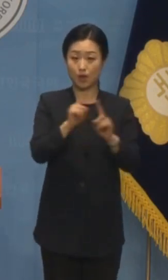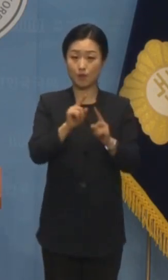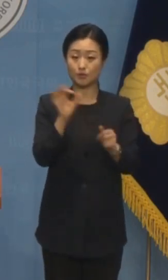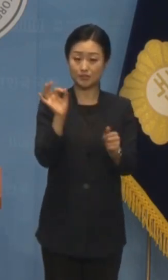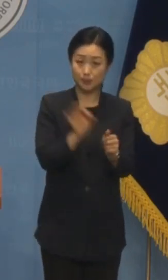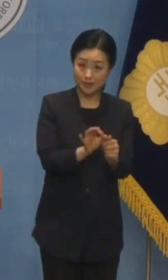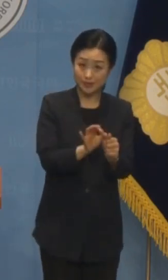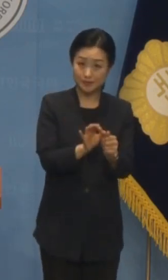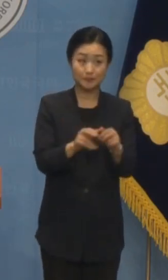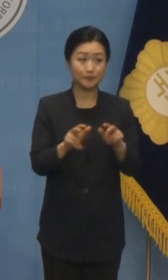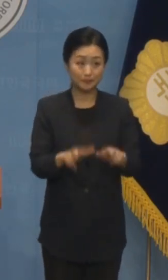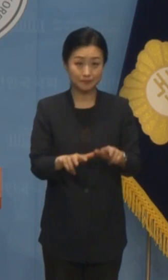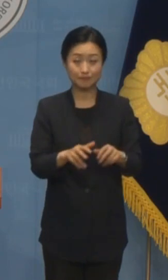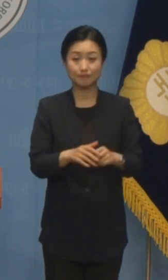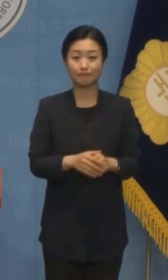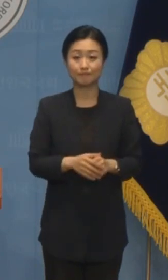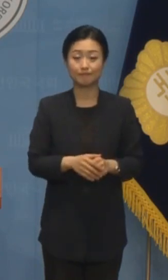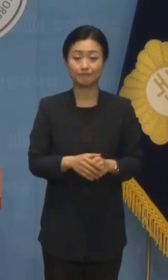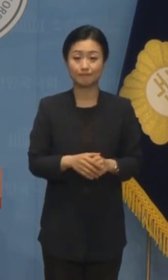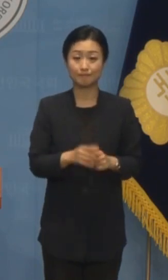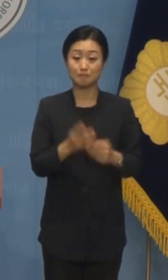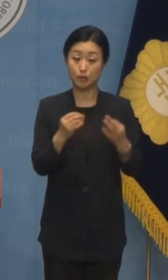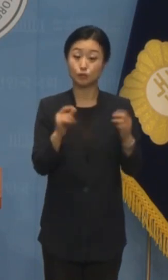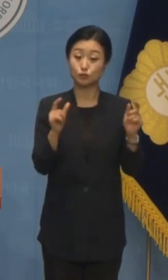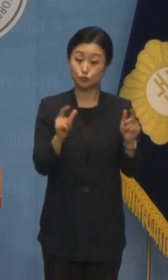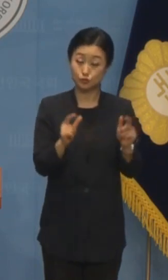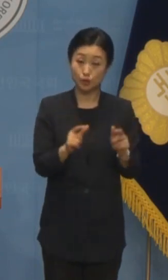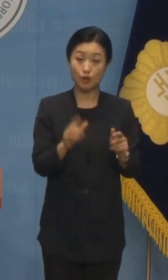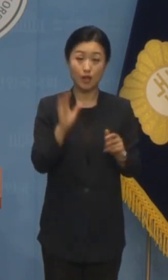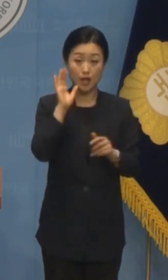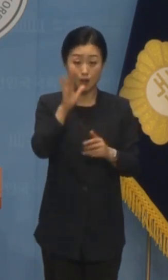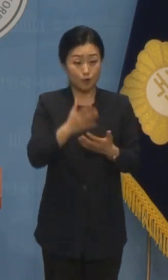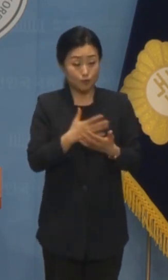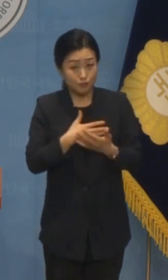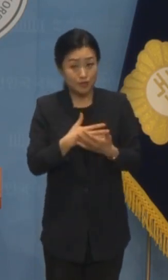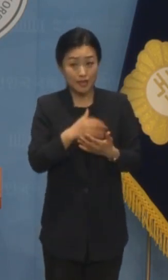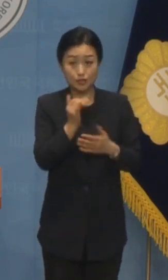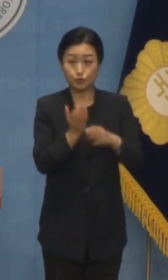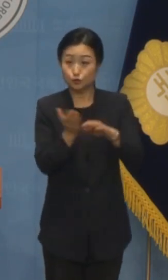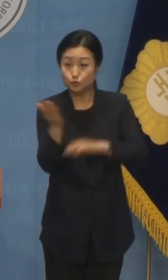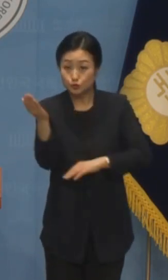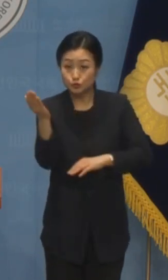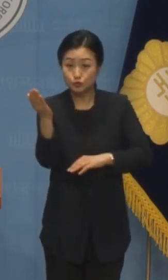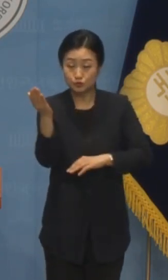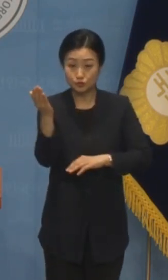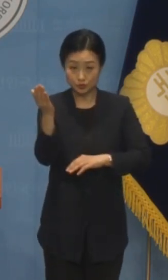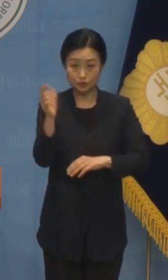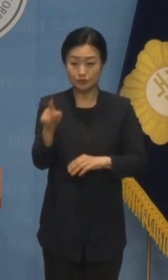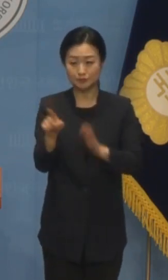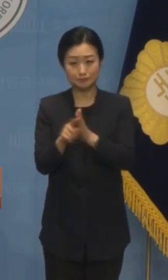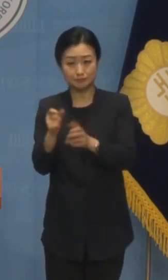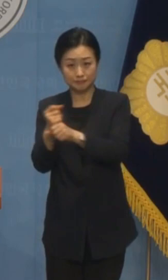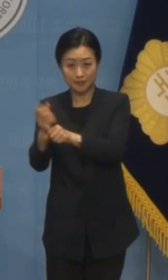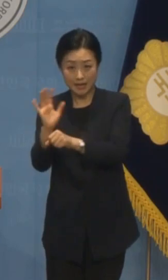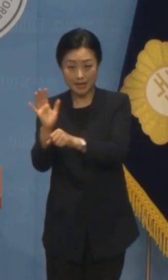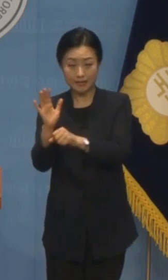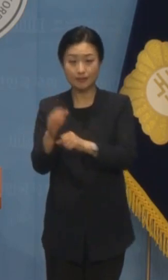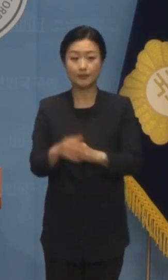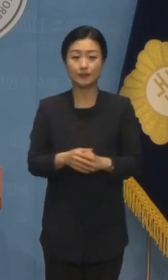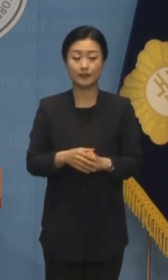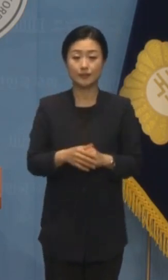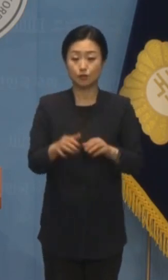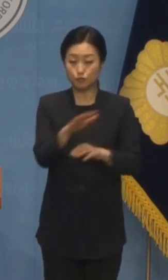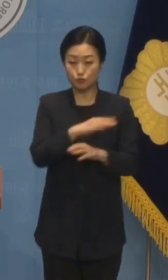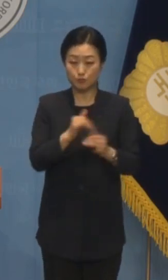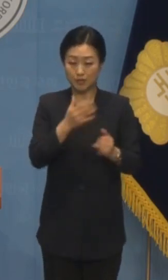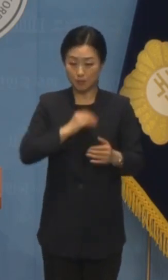민생회복지원금은 추세적으로 비중이 축소되고 있고 갈수록 불확실성이 증가하고 있는 수출에 우리 경제의 성장 전략을 몰빵하고 우리